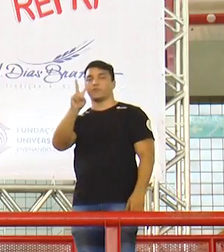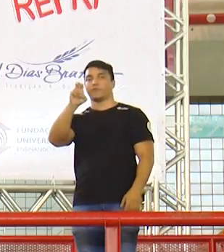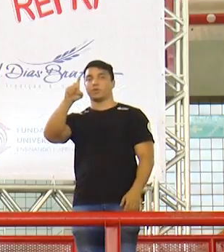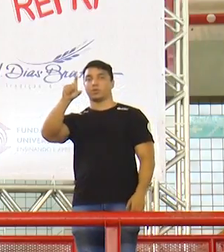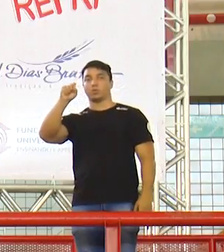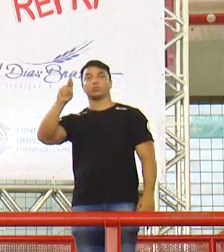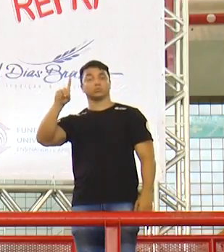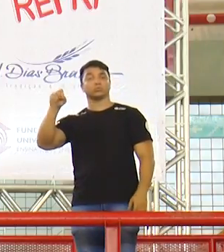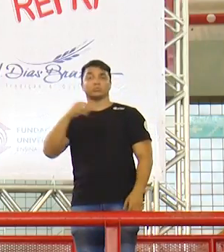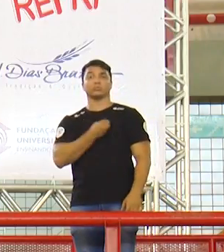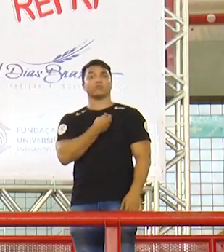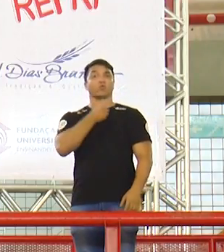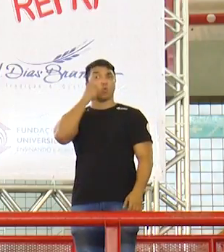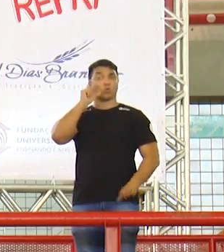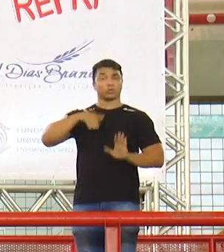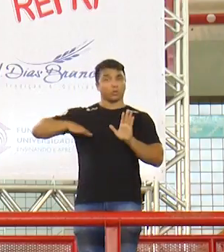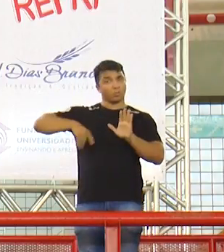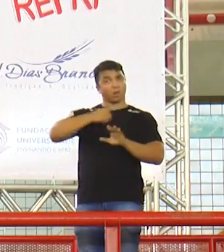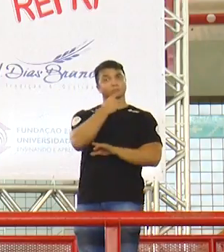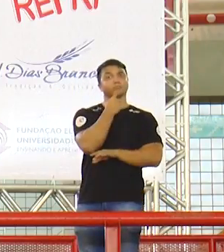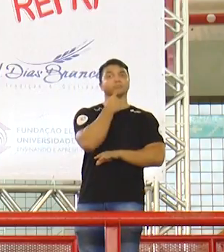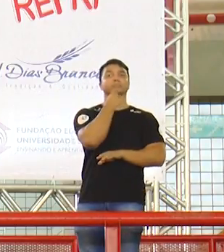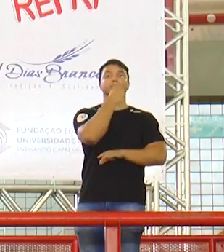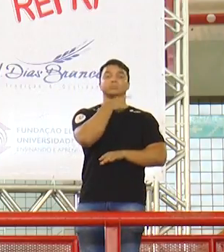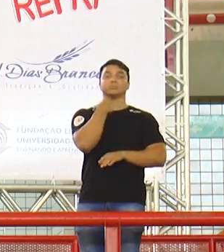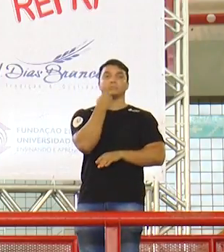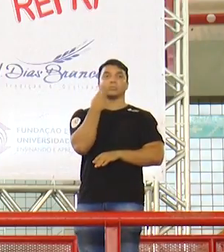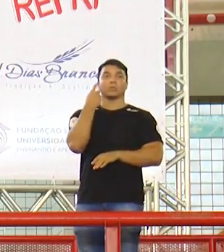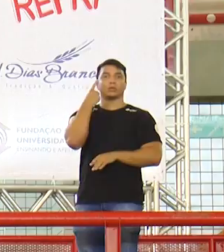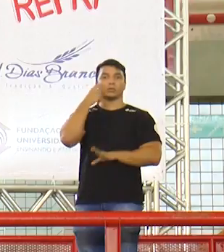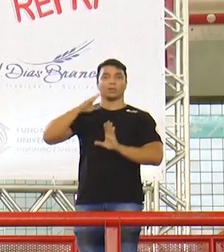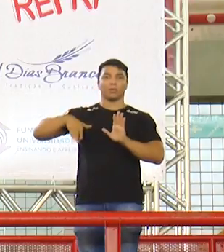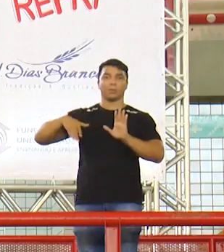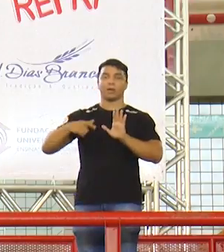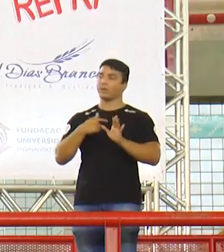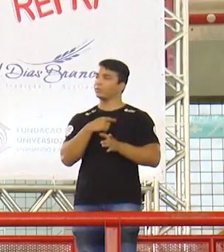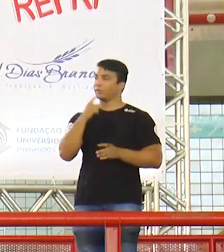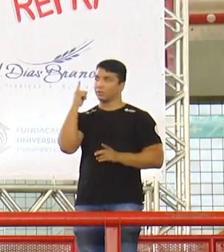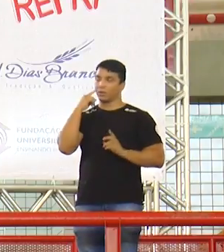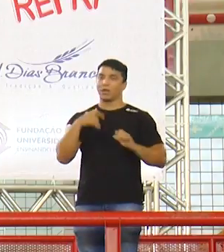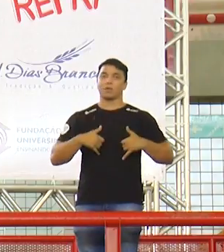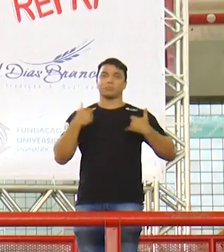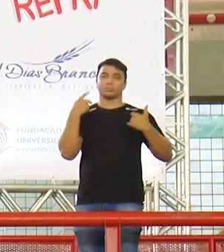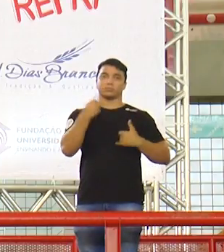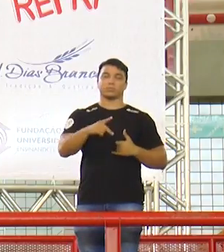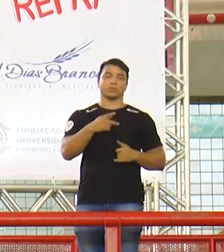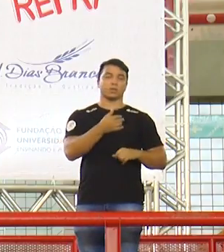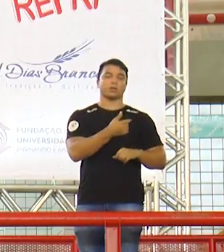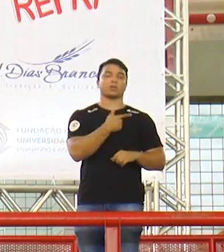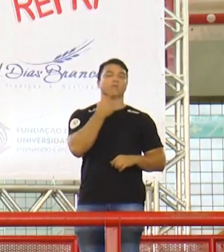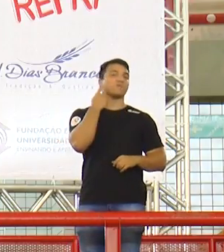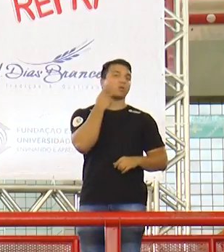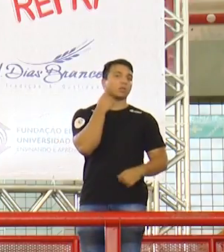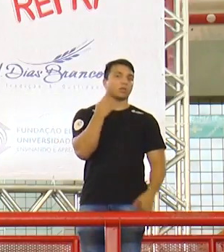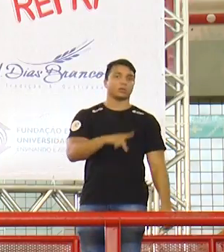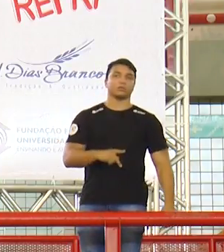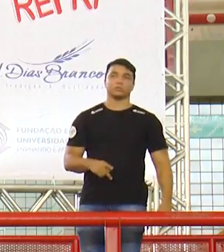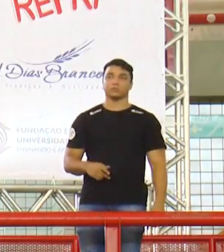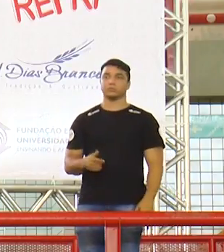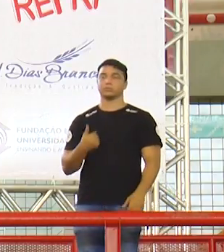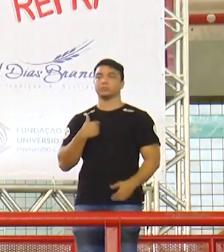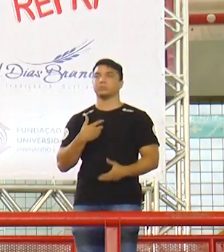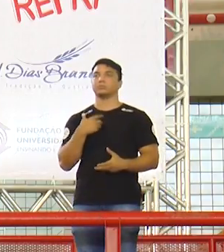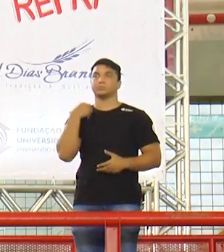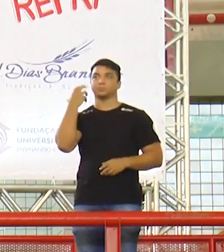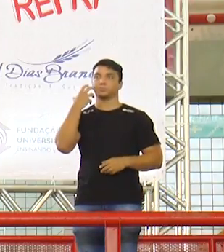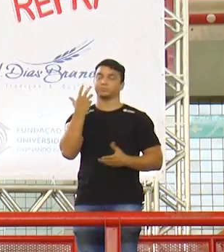ontem esteve por aqui, né? Lá no aterro pela comemoração do aniversário de Fortaleza. Lá ele cantando